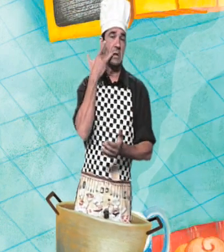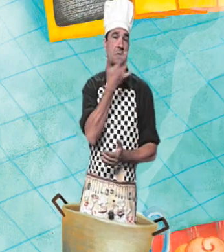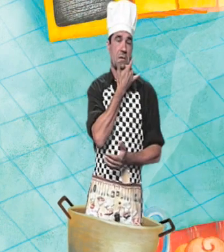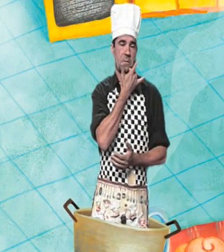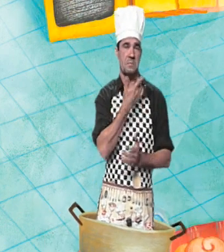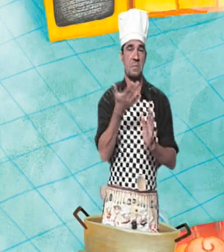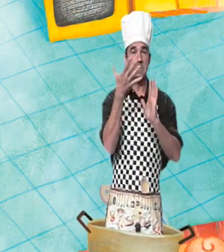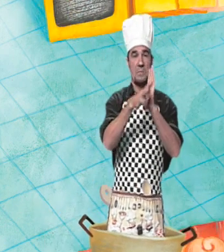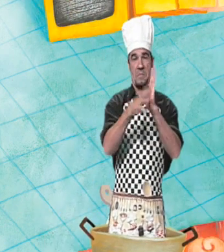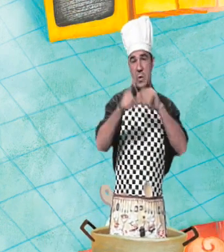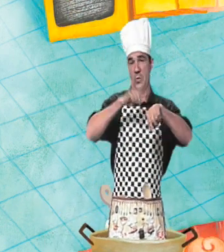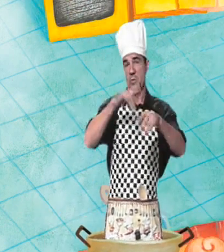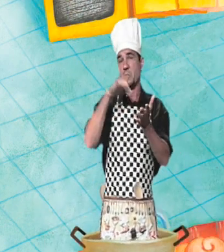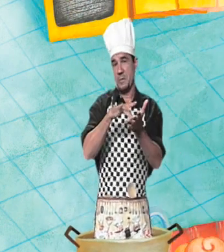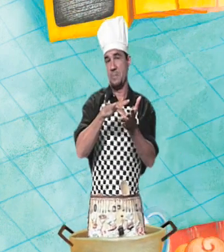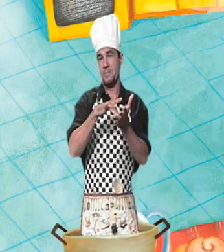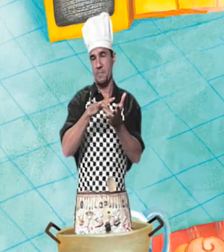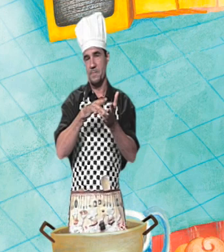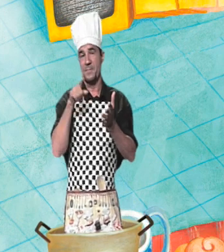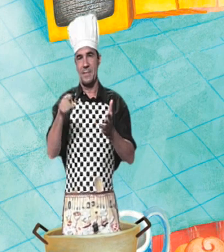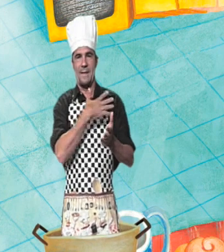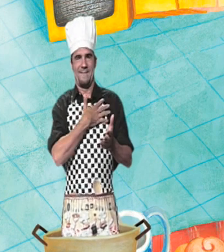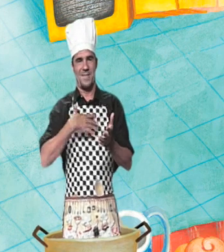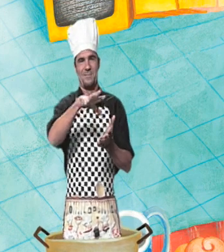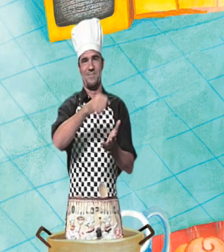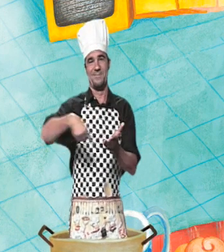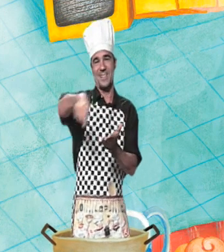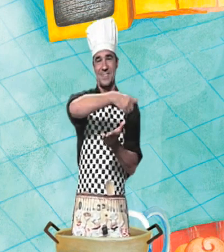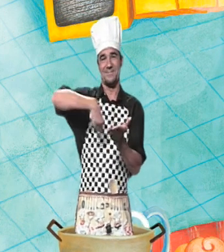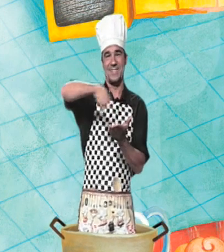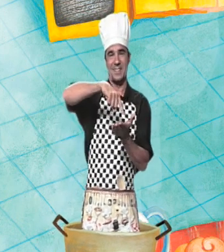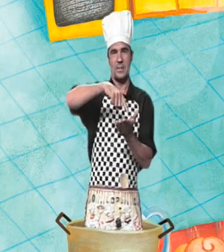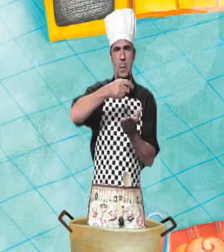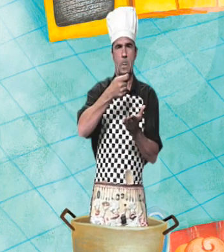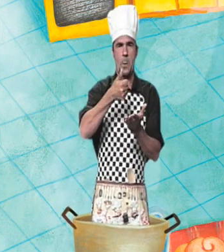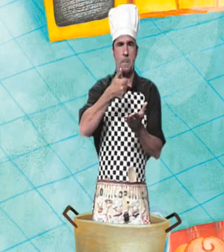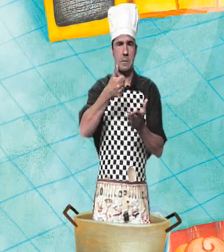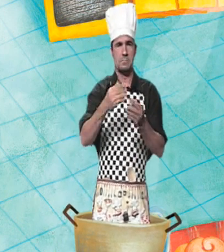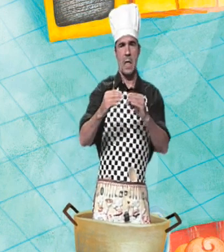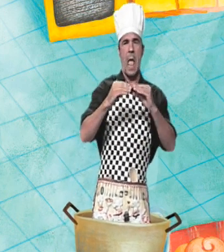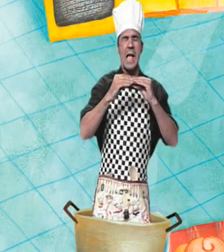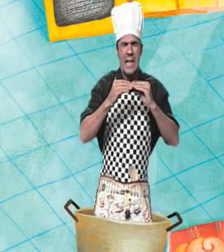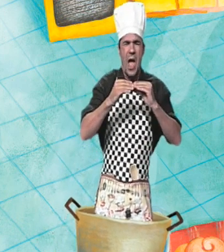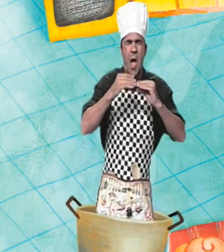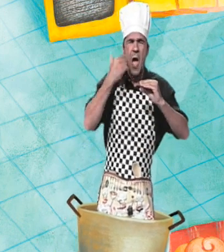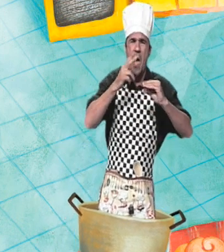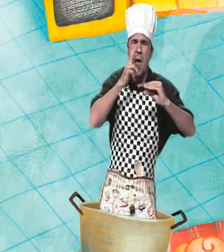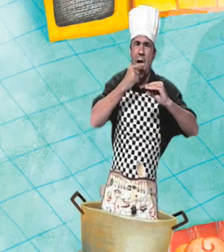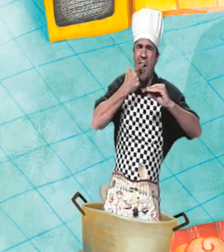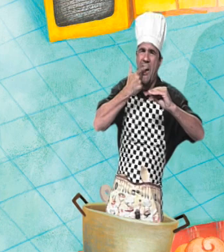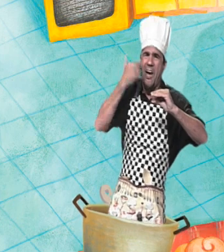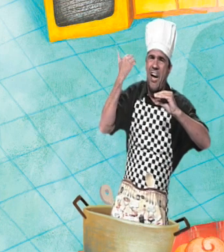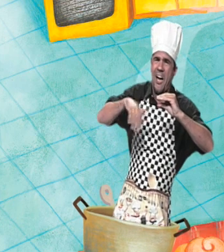Una tarda, a l'hora de berenar, va queixalar una ensaïmada i una mica més i s'hi deixa la